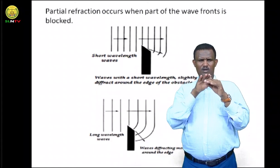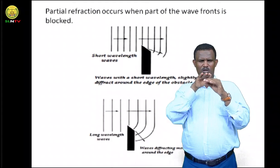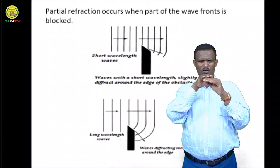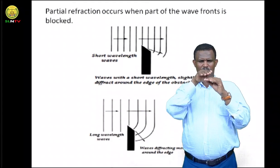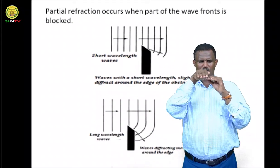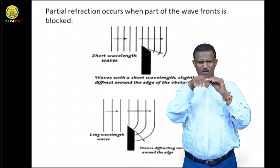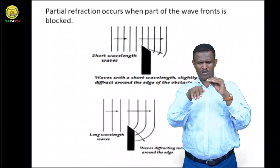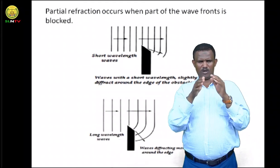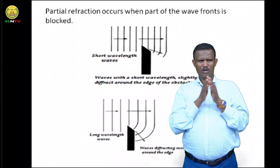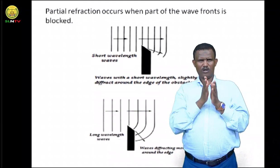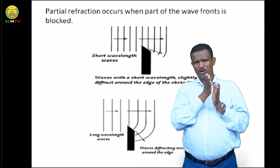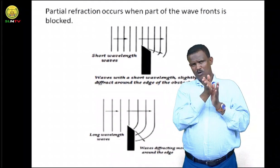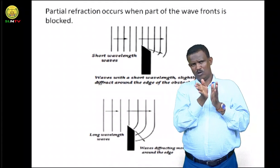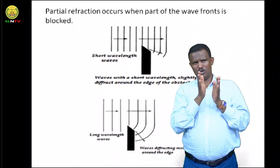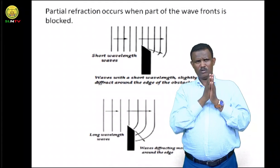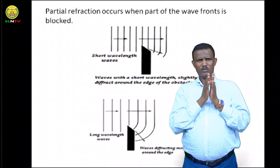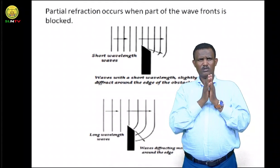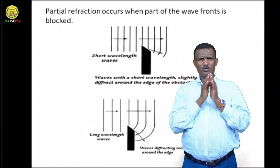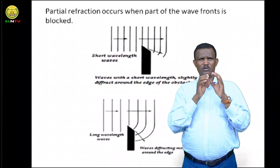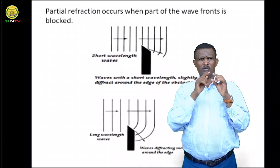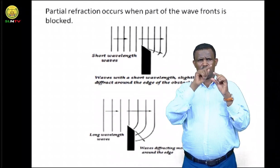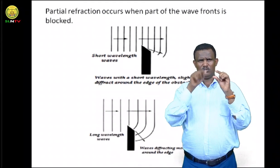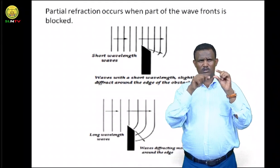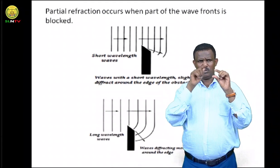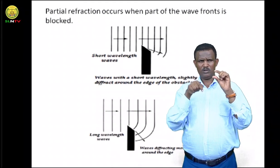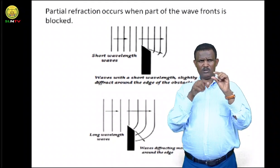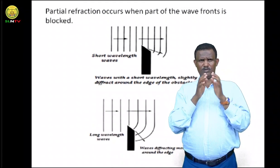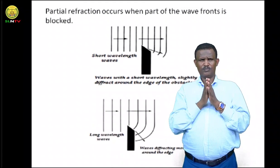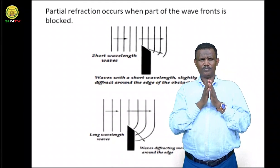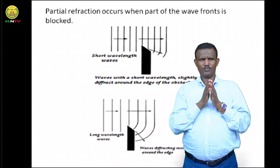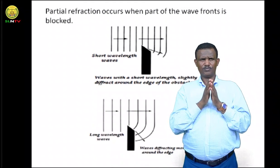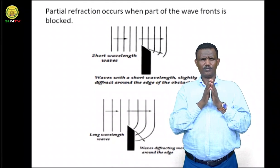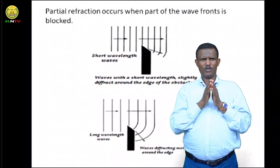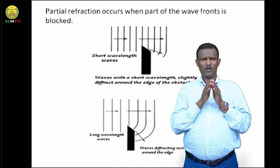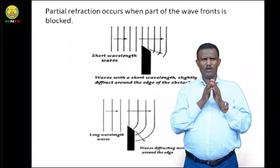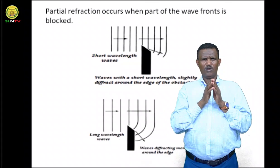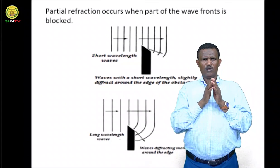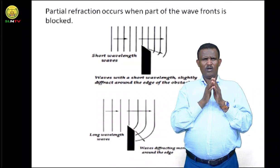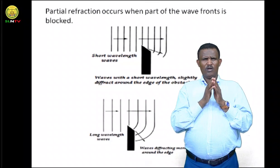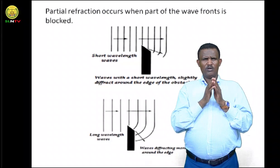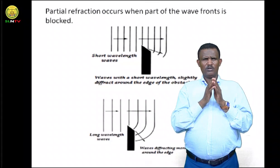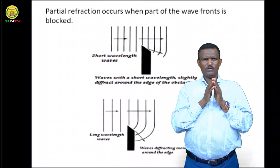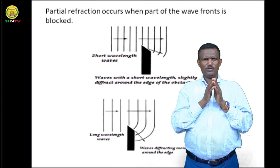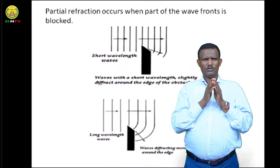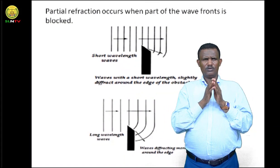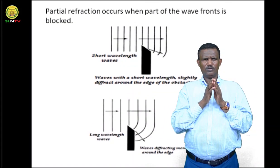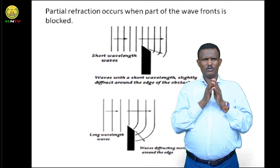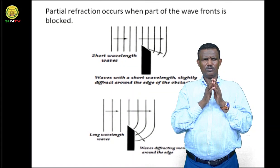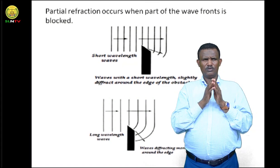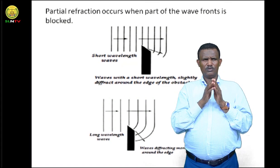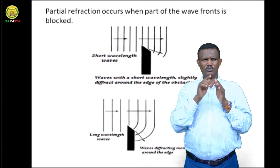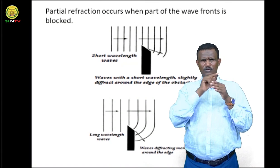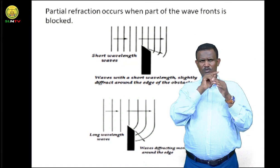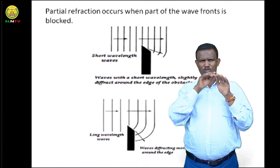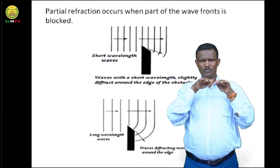ku imanaya marka laakiin ay wave length-ku kii hore ka badan yahay qalooca ay samaynaysaa ama janjeerka ay samaynaysaa